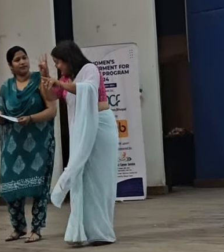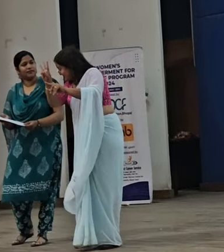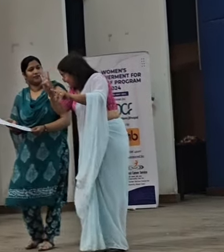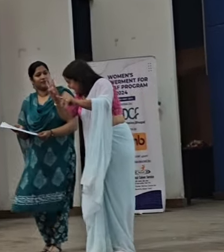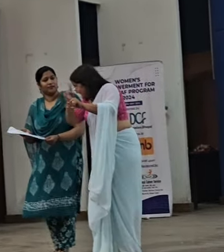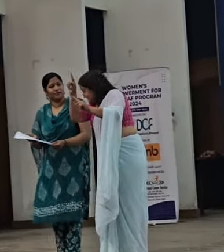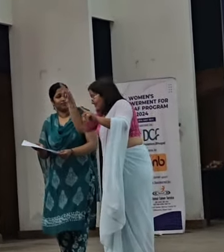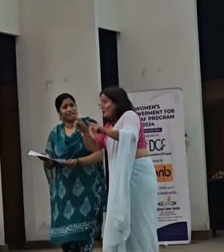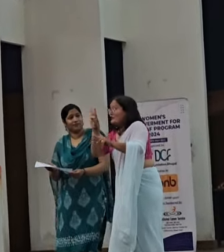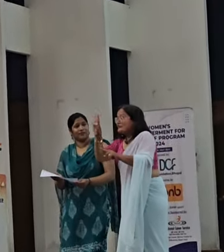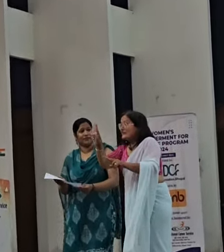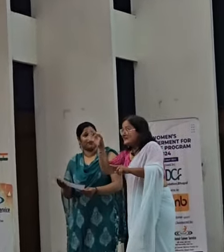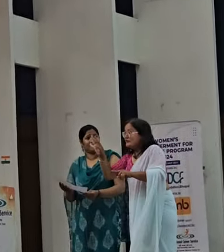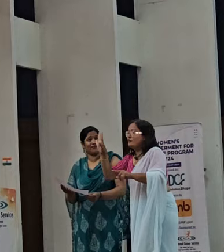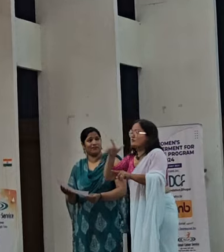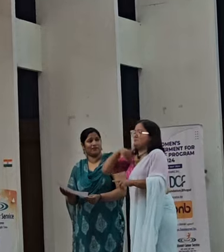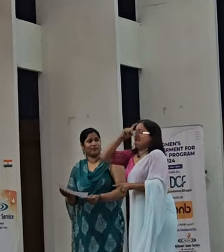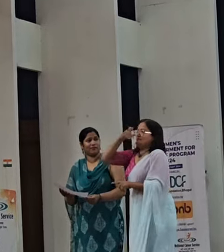भूलिएगा। और